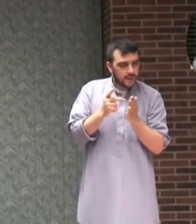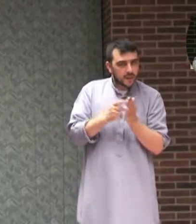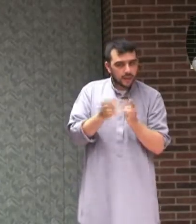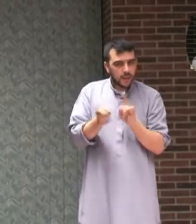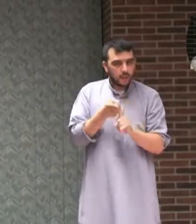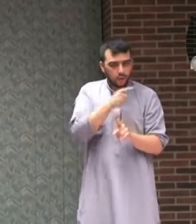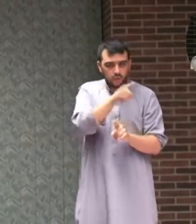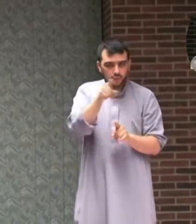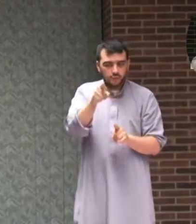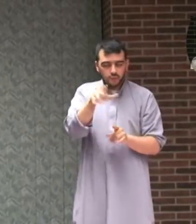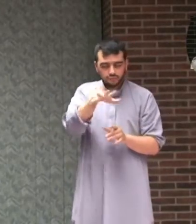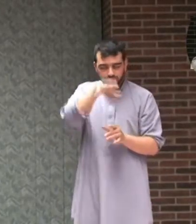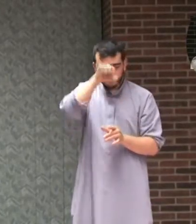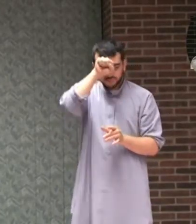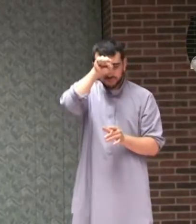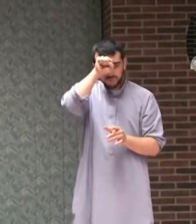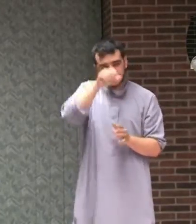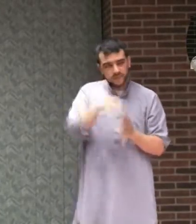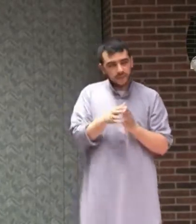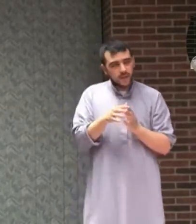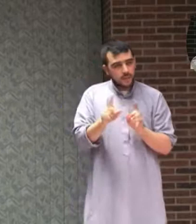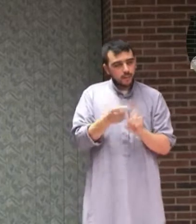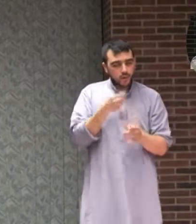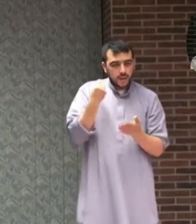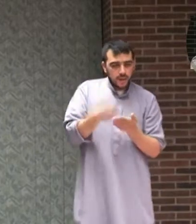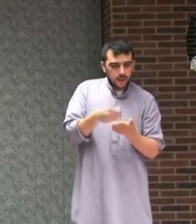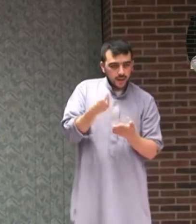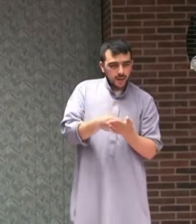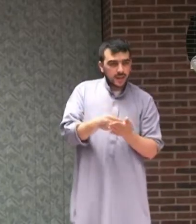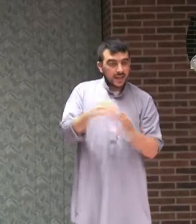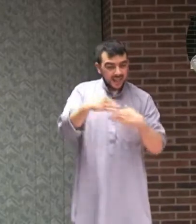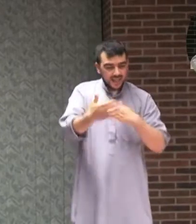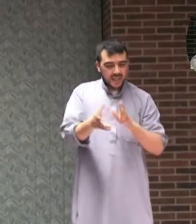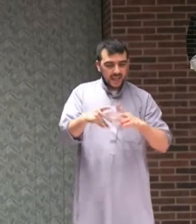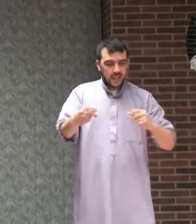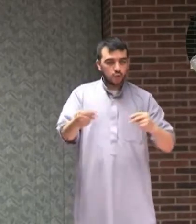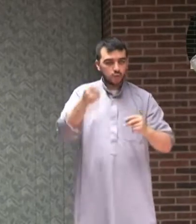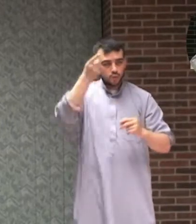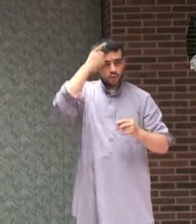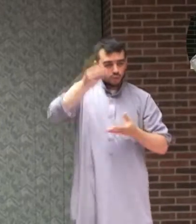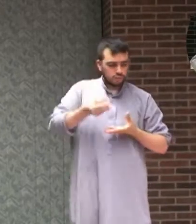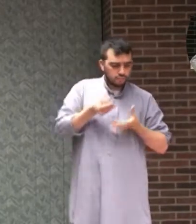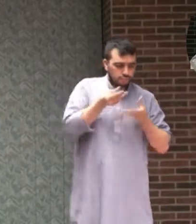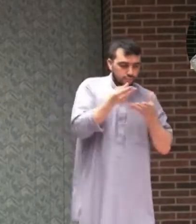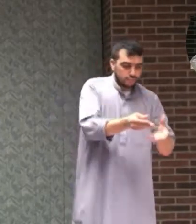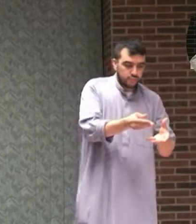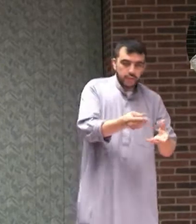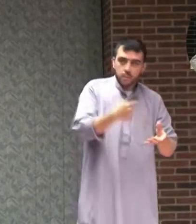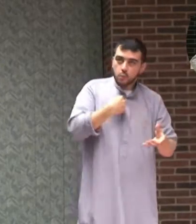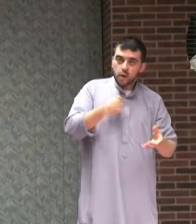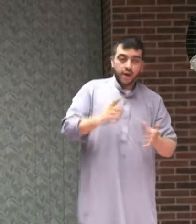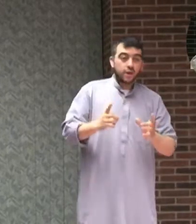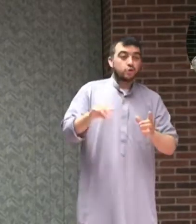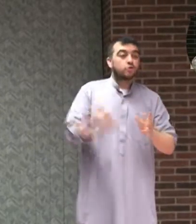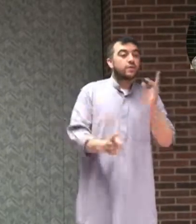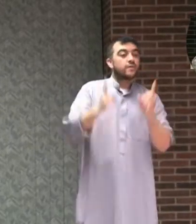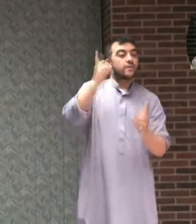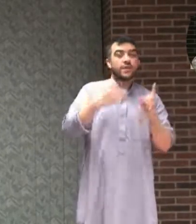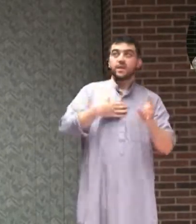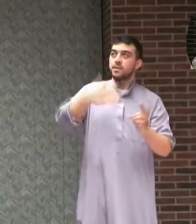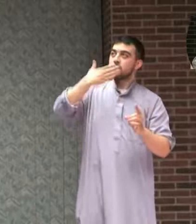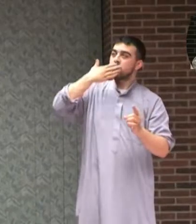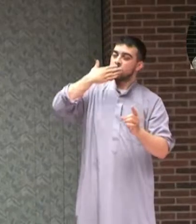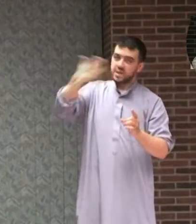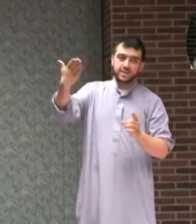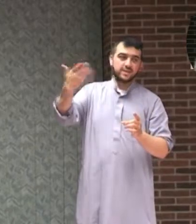que ce soit clair dans l'esprit de tout à chacun. Donc c'est vraiment un mérite et c'est vraiment un cadeau que nous remercions Allah